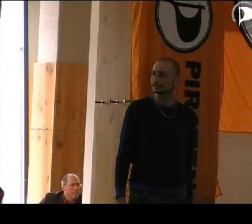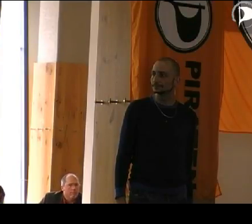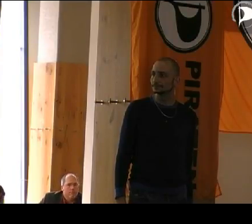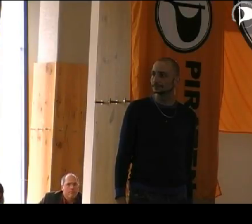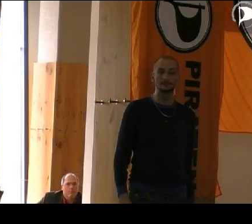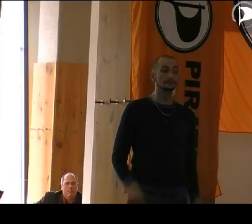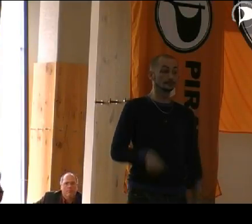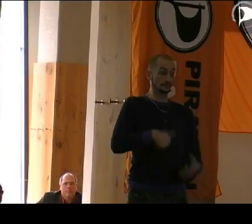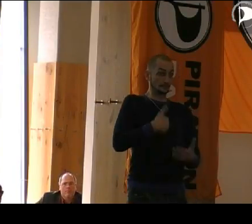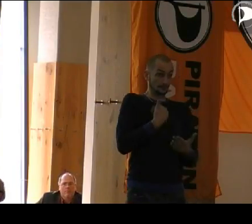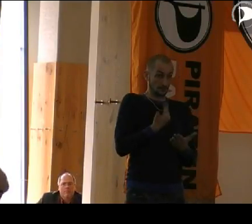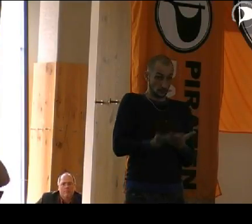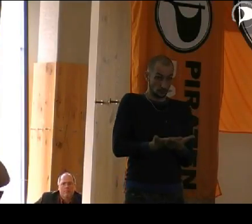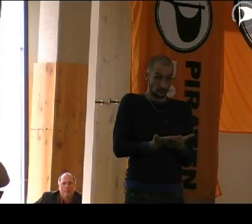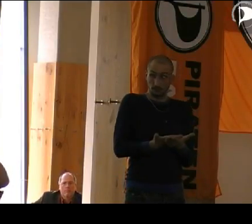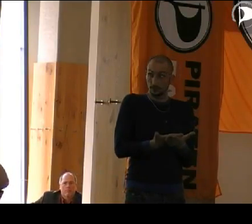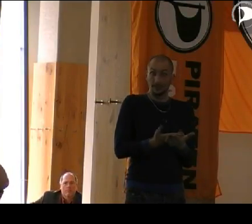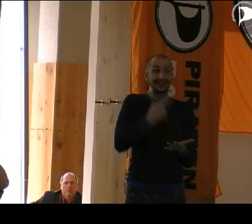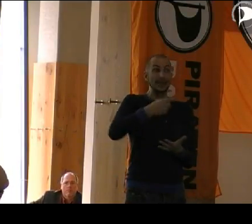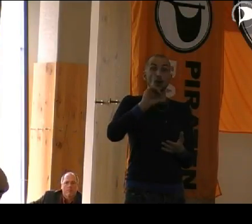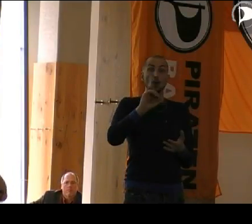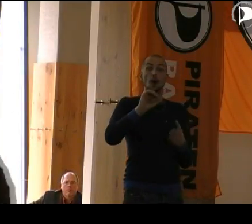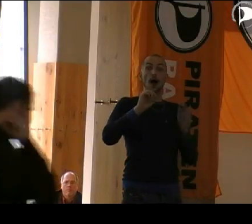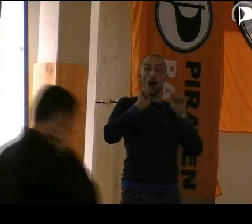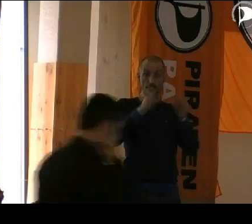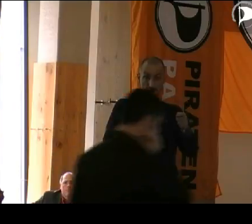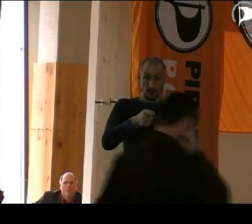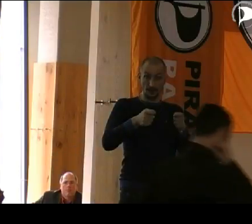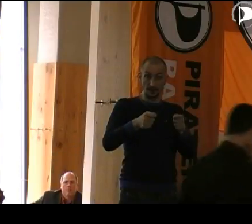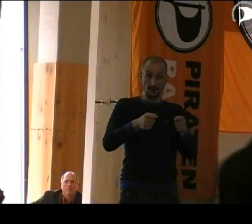zuerst musste die firma gleichermaßen